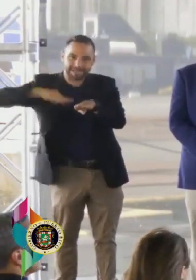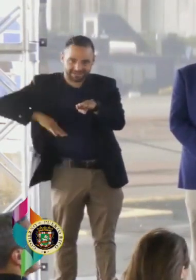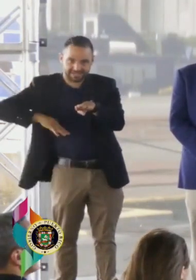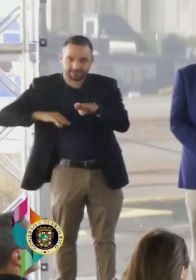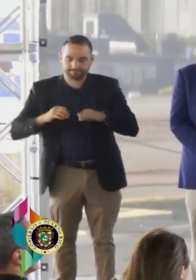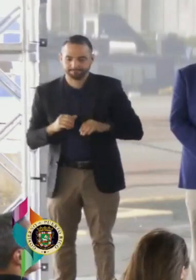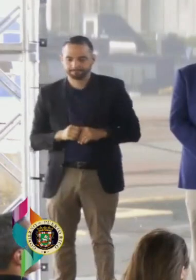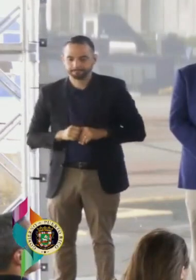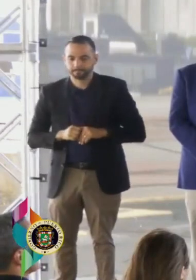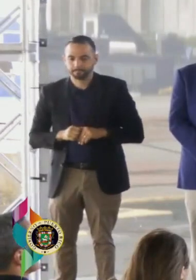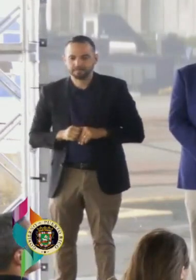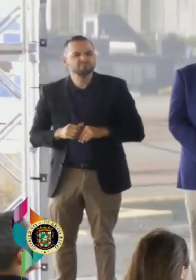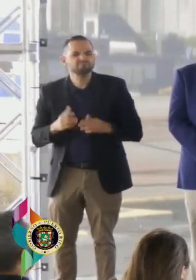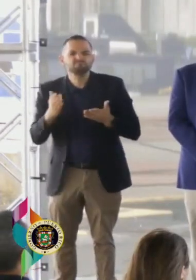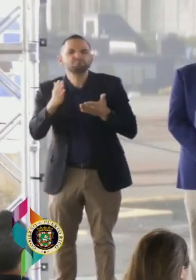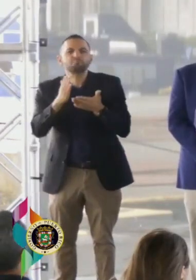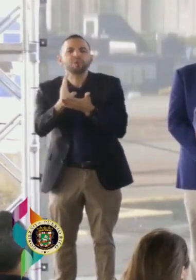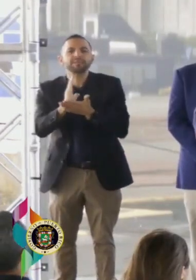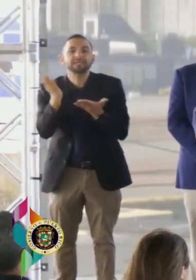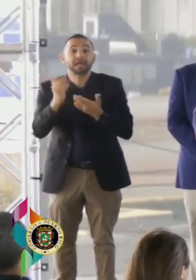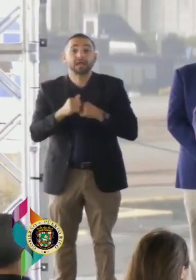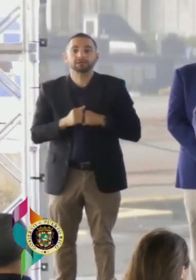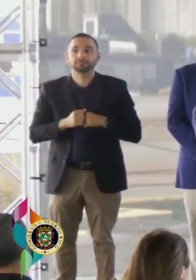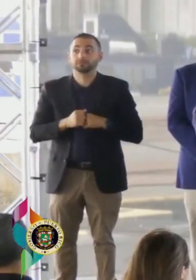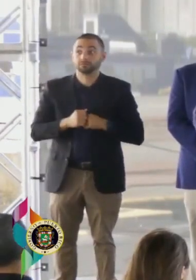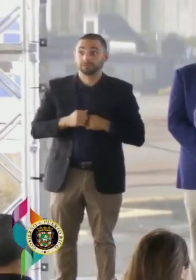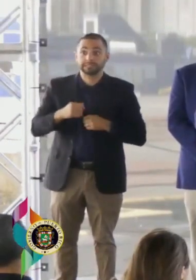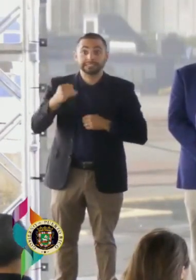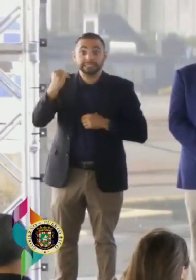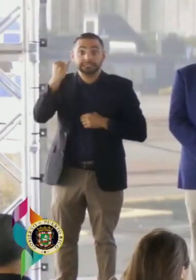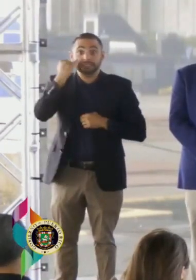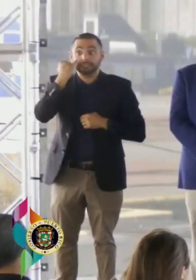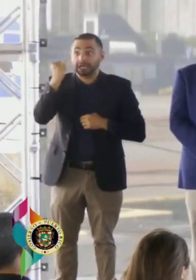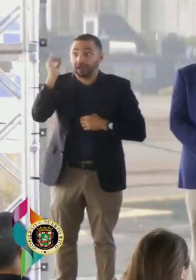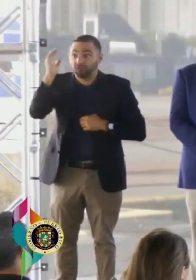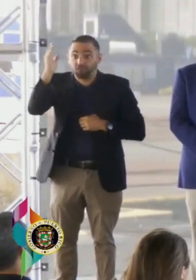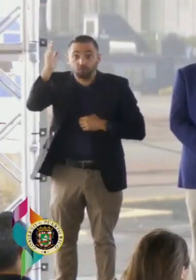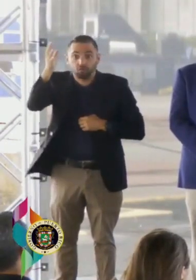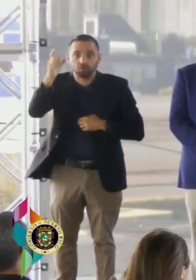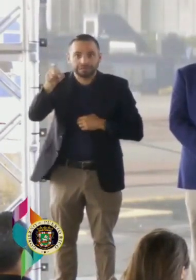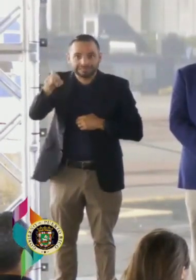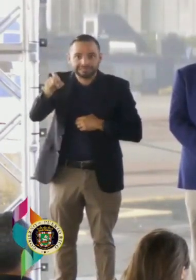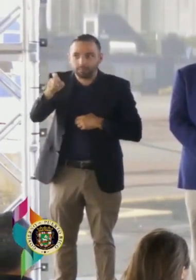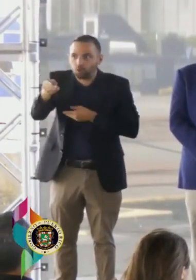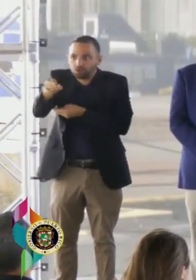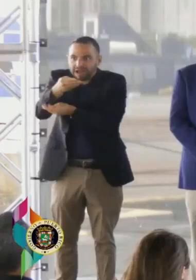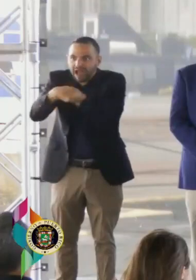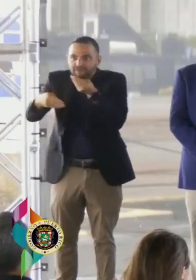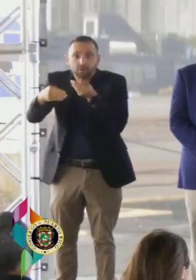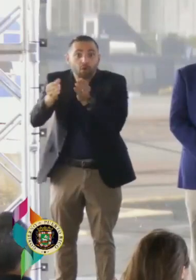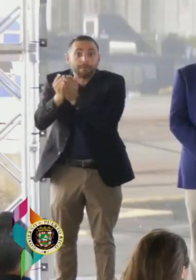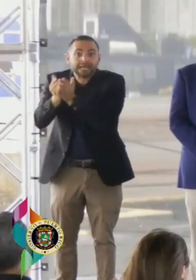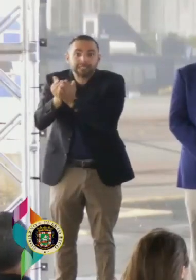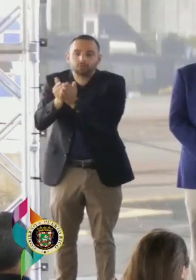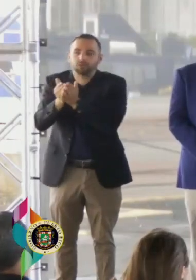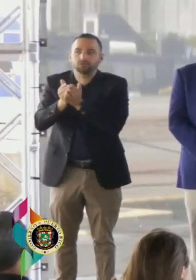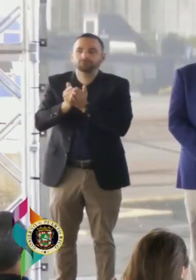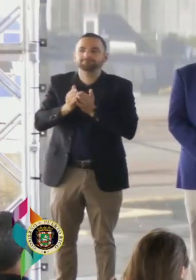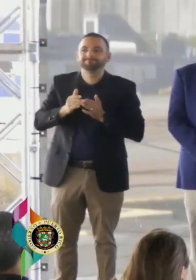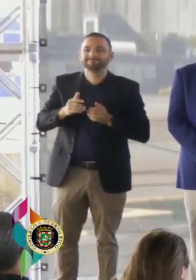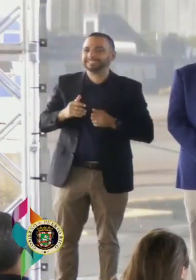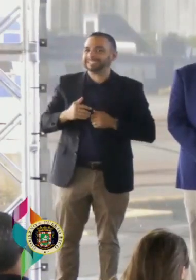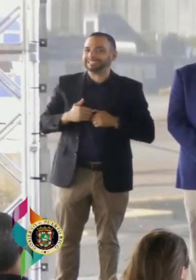permitirá atender necesidades futuras de medios alternativos de tráfico marítimo lo que ayudará a reducir el riesgo de